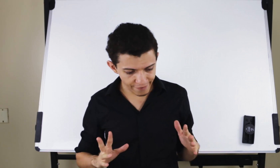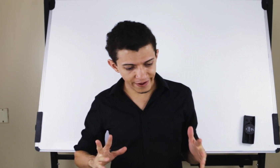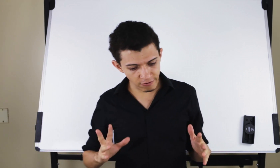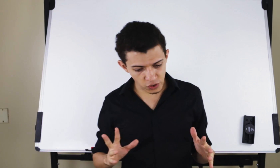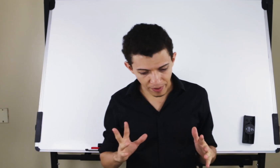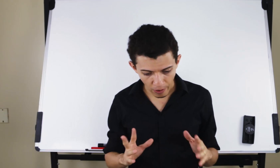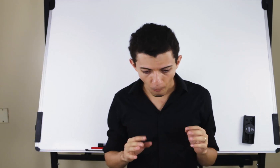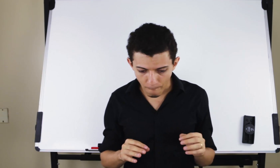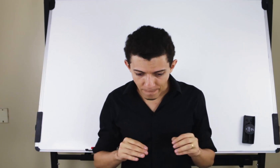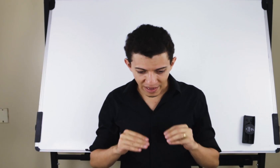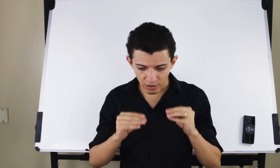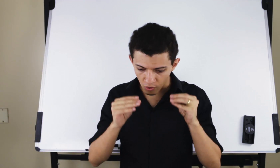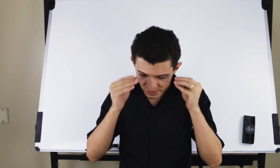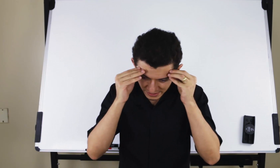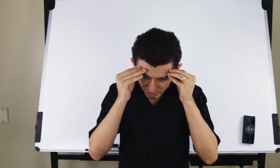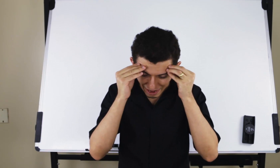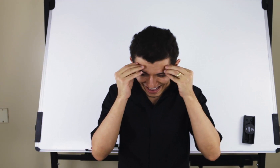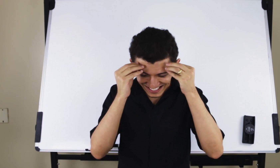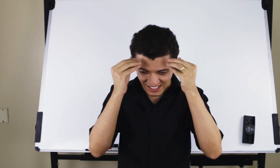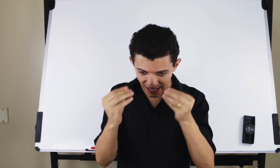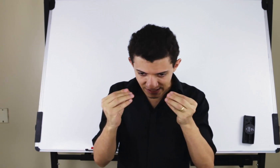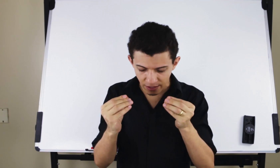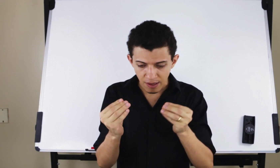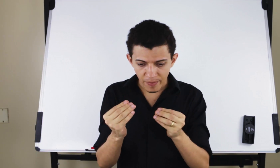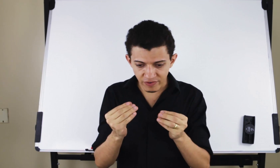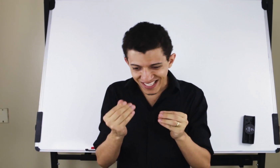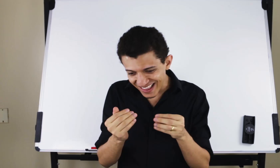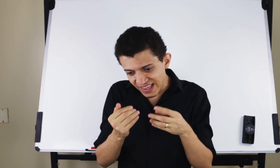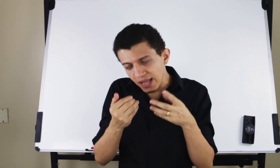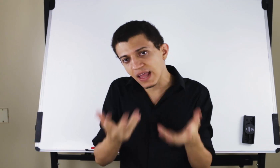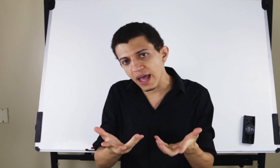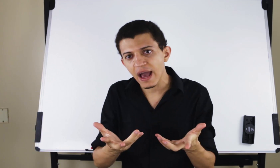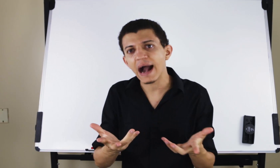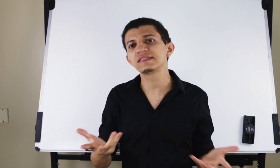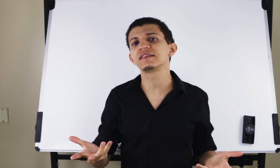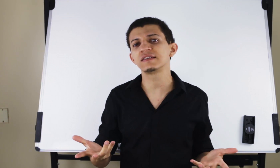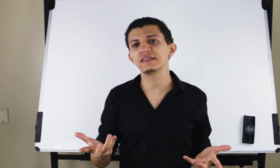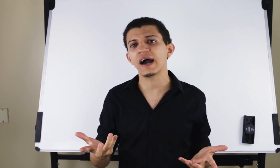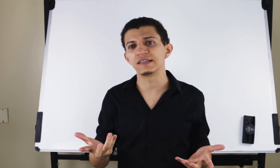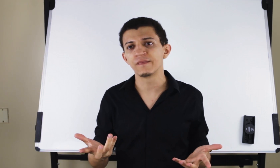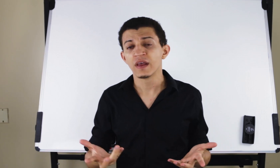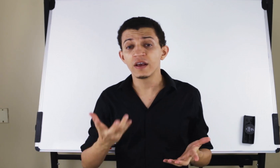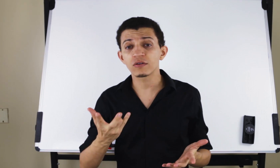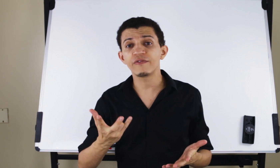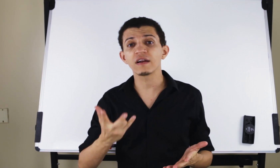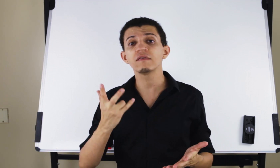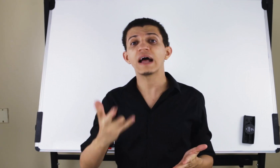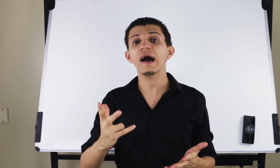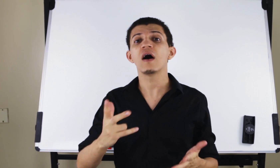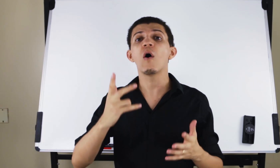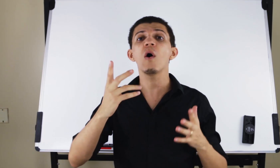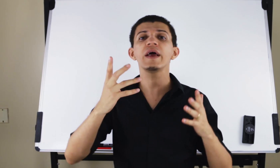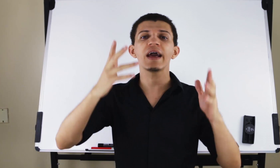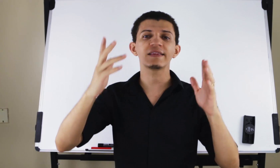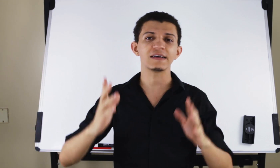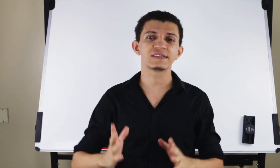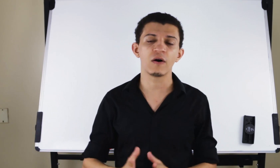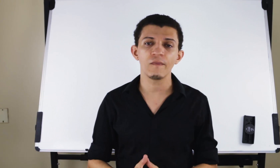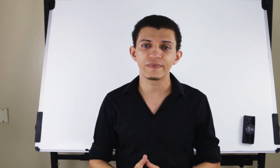falando sobre aquilo que eu considero a essência para você entender a escrita de sinais. E eu estou falando da orientação da